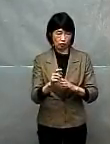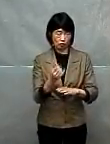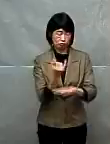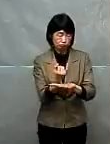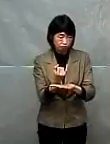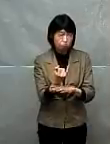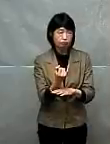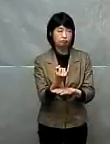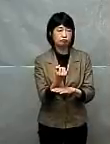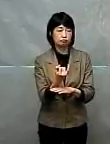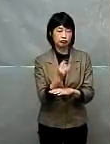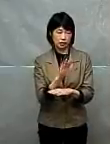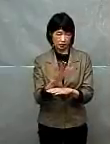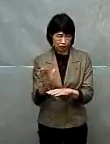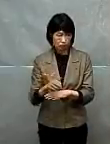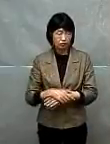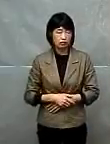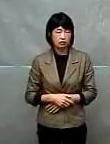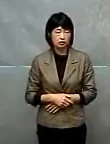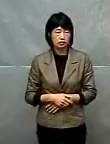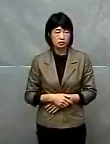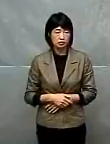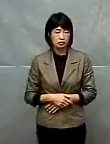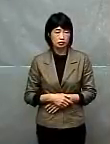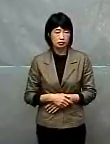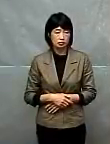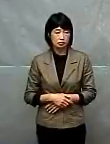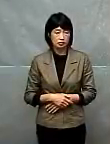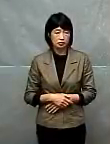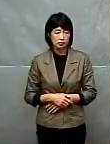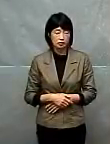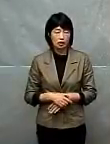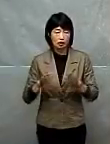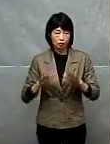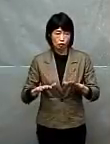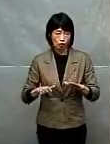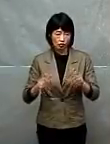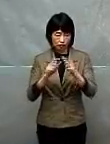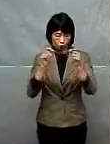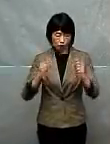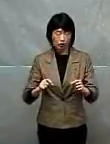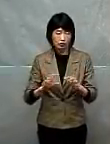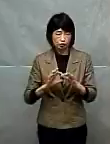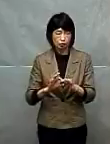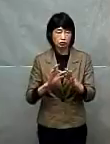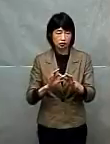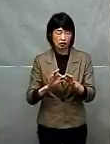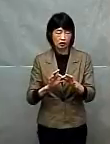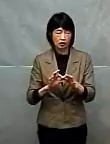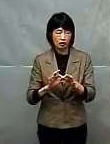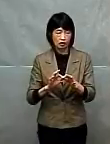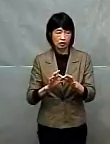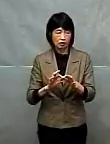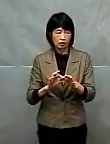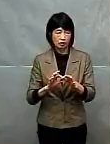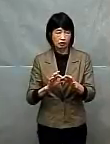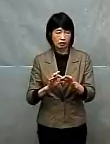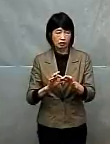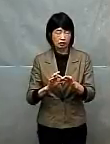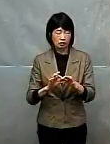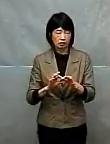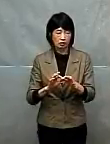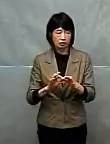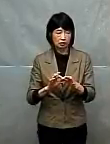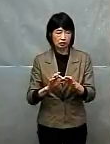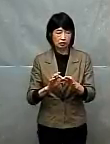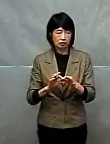るということですけれども、まあ、今回のこのことについてはまあ、そういったことがあったというのは知らなかったというふうにおっ